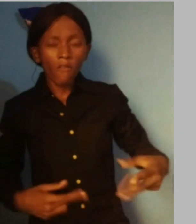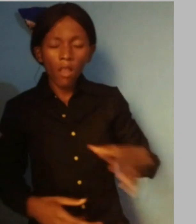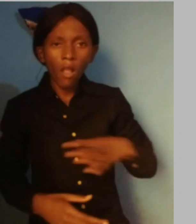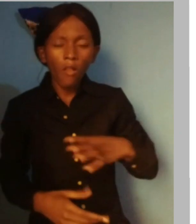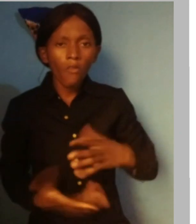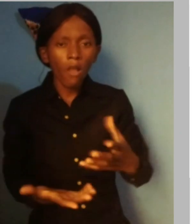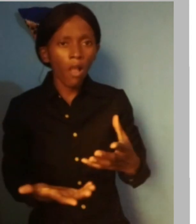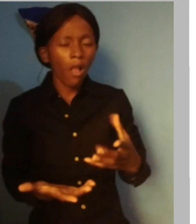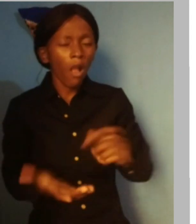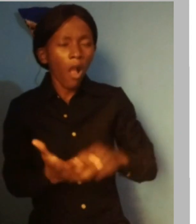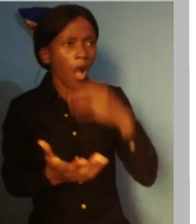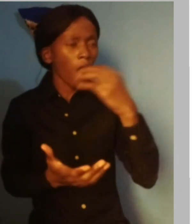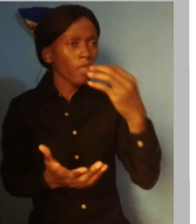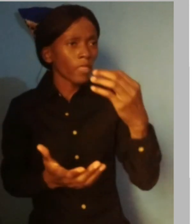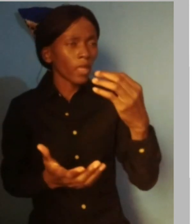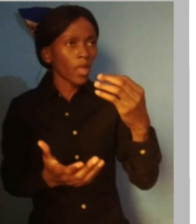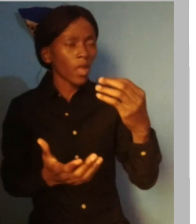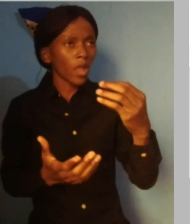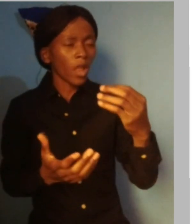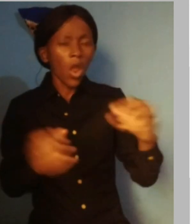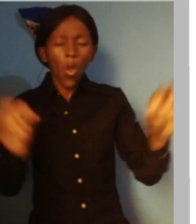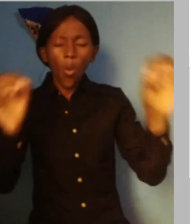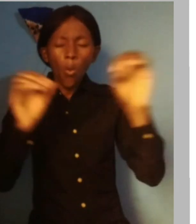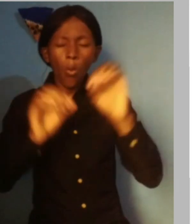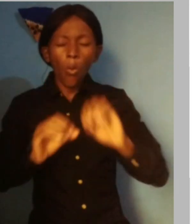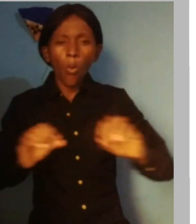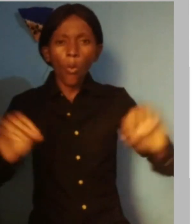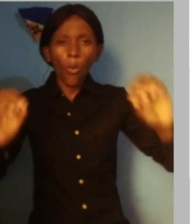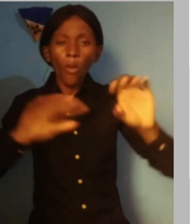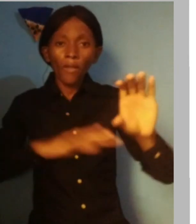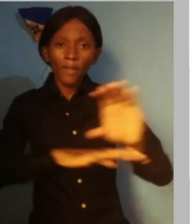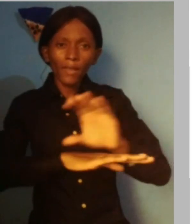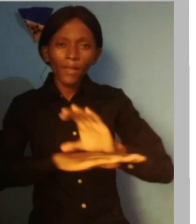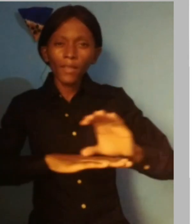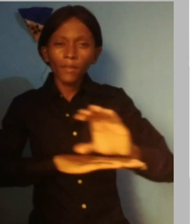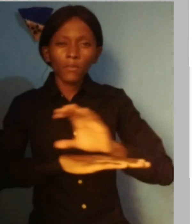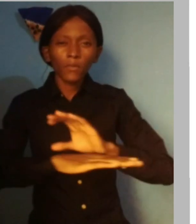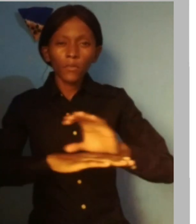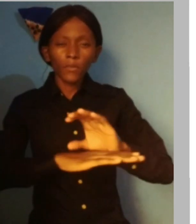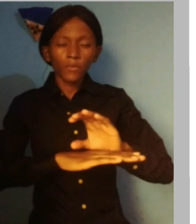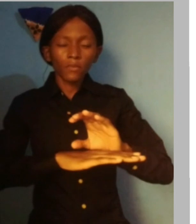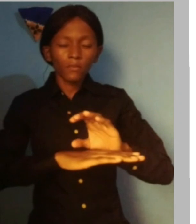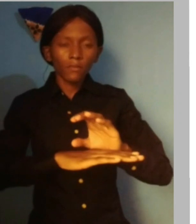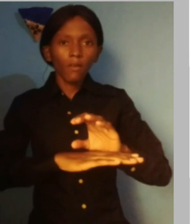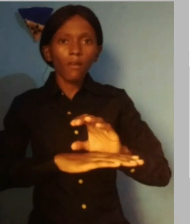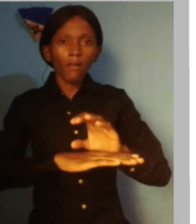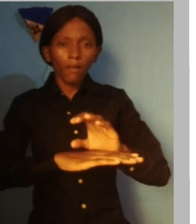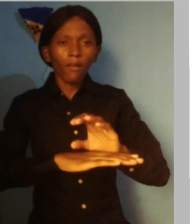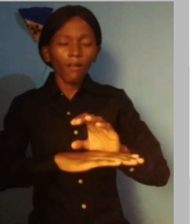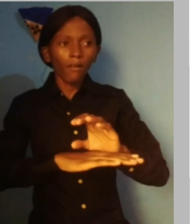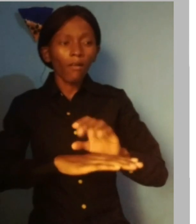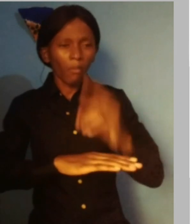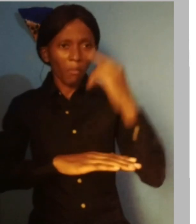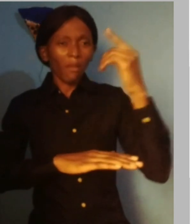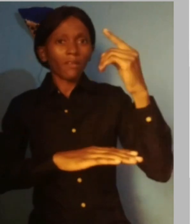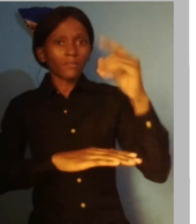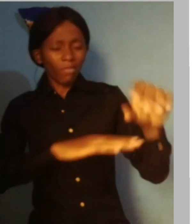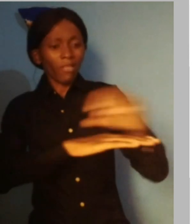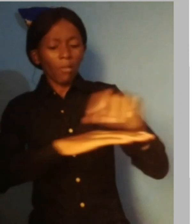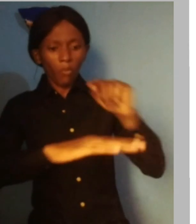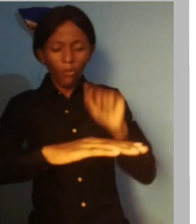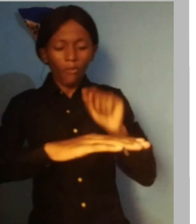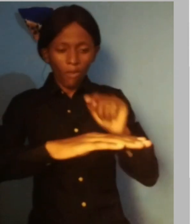elle vivait. Quand on dit «Oh Cameroun», l'on s'agresse à une